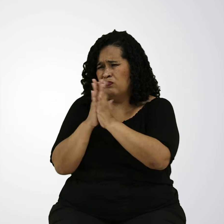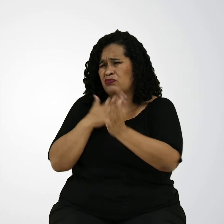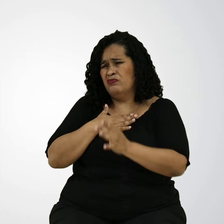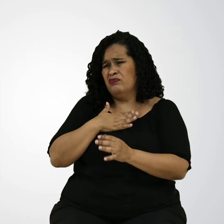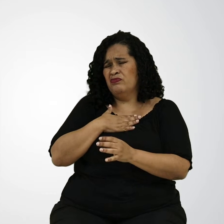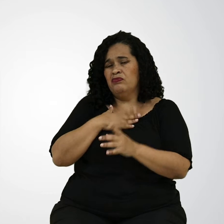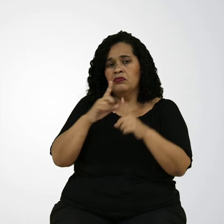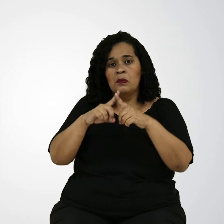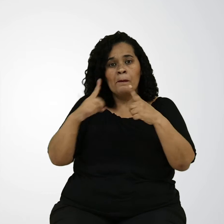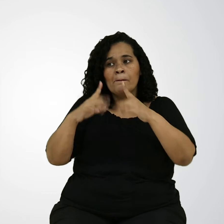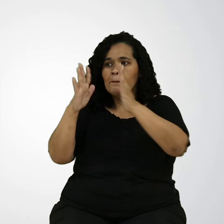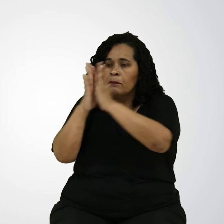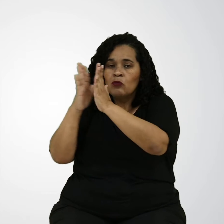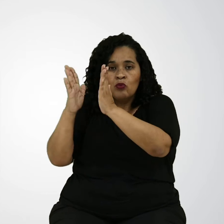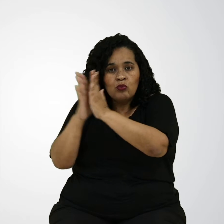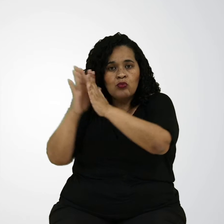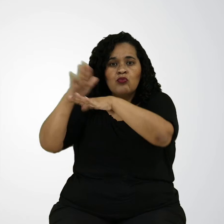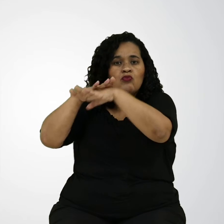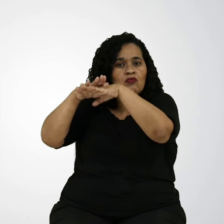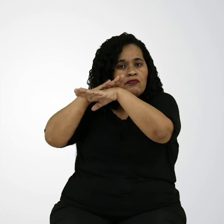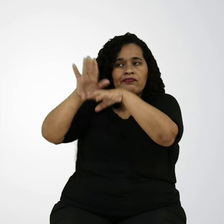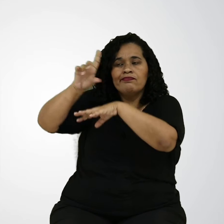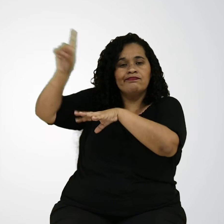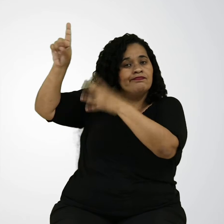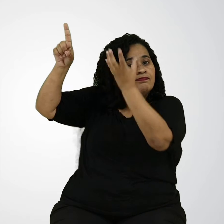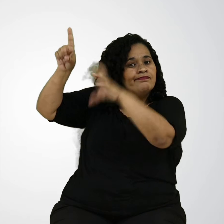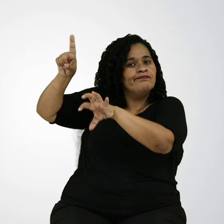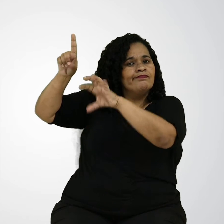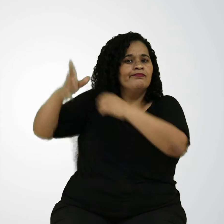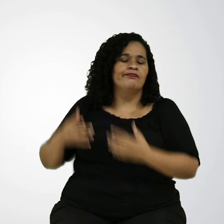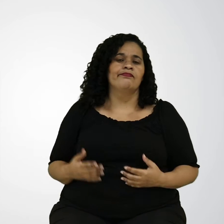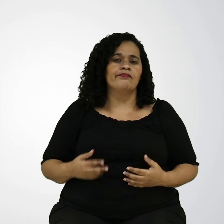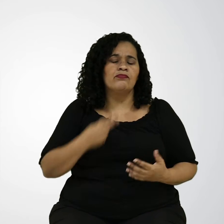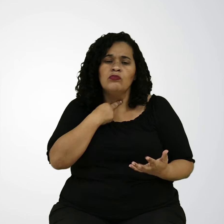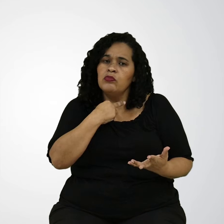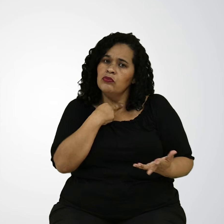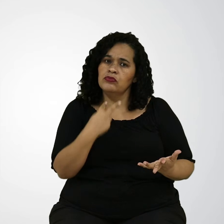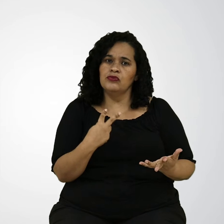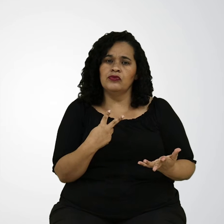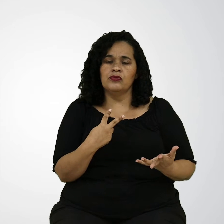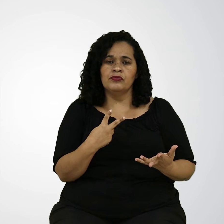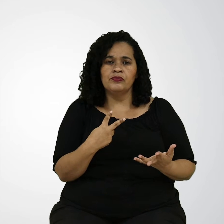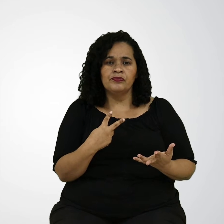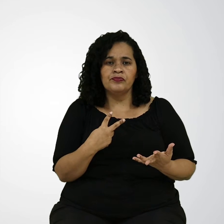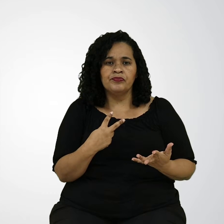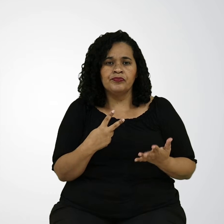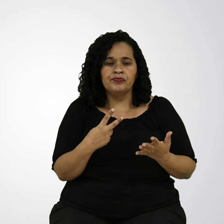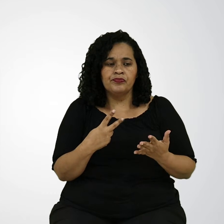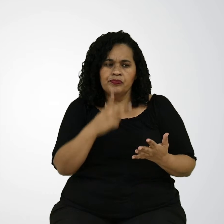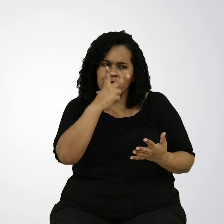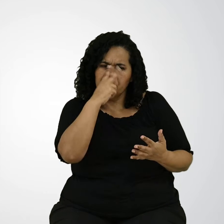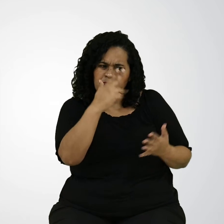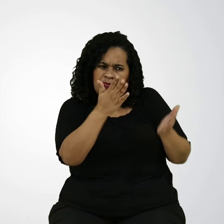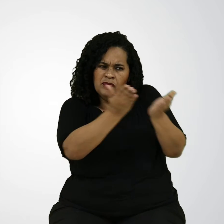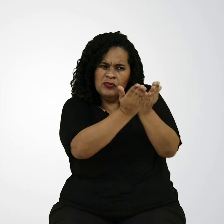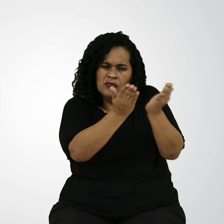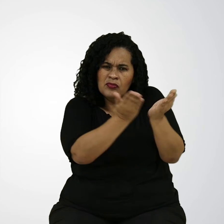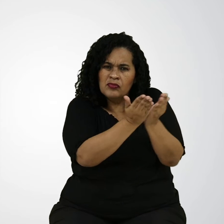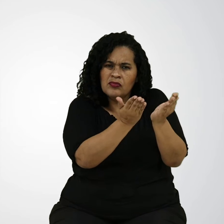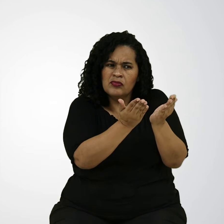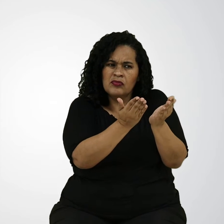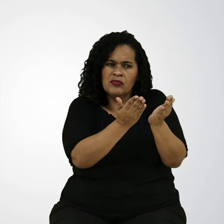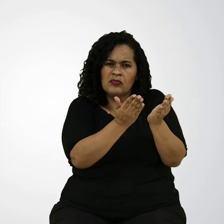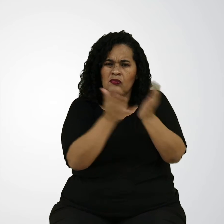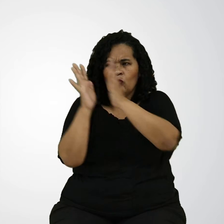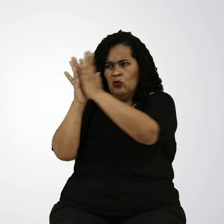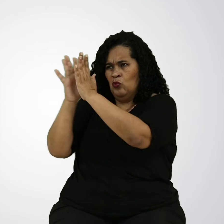e é importante orar. Esse é um privilégio extraordinário que foi dado para nós por meio da cruz. Eu acho que cristão que não ora, cristão que não lê a Bíblia não é cristão,